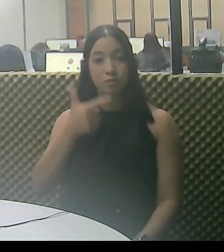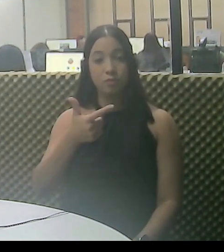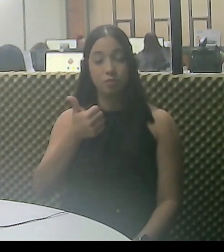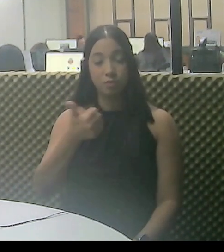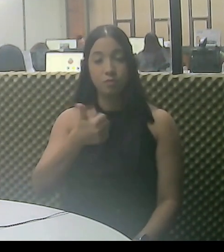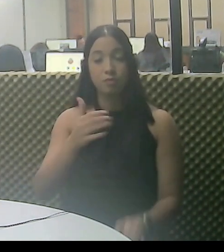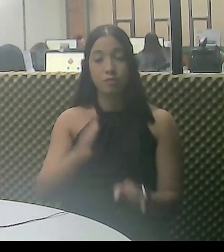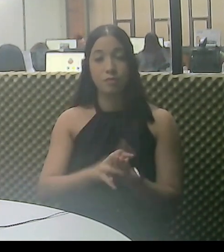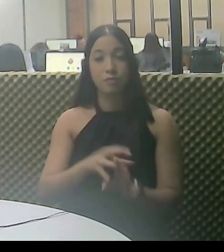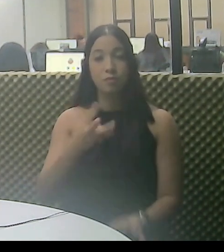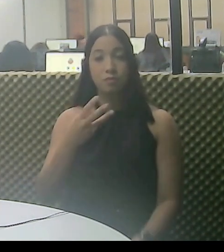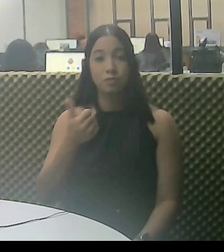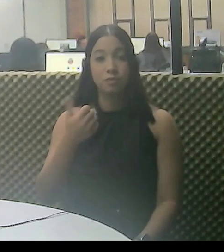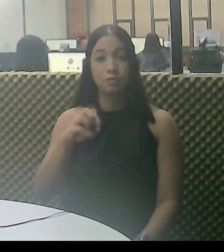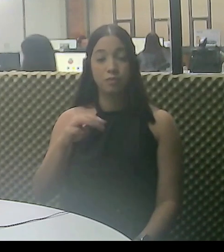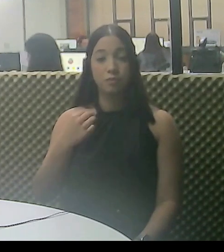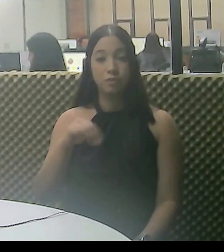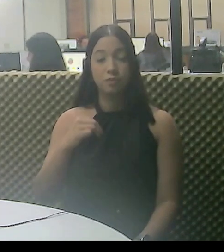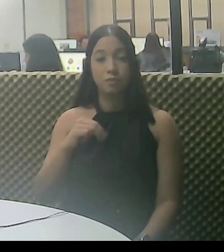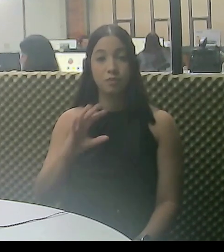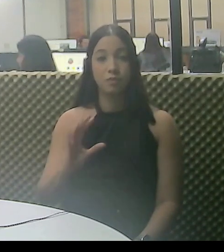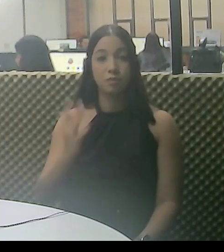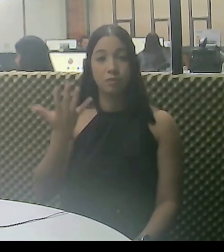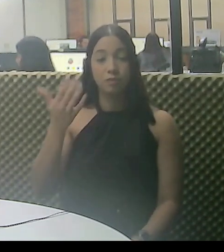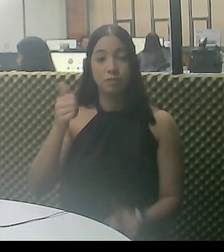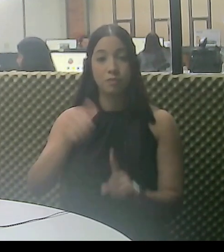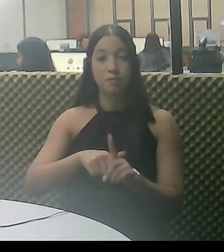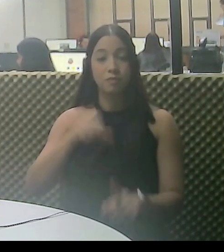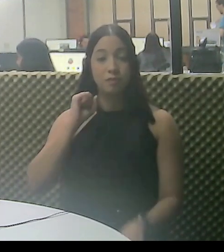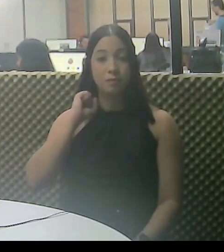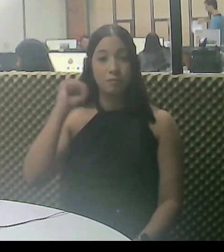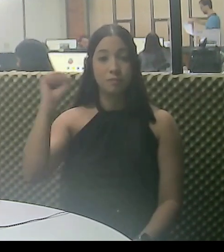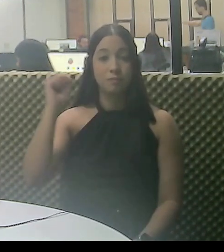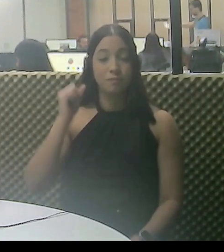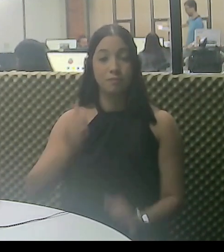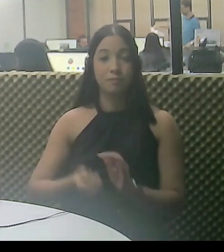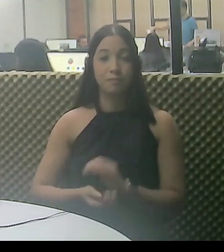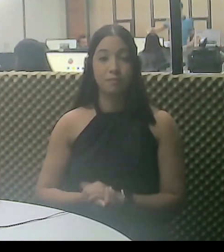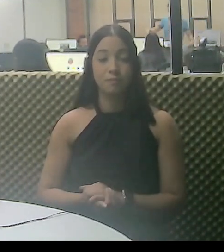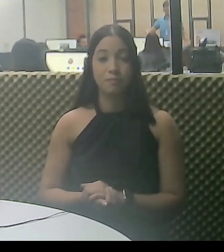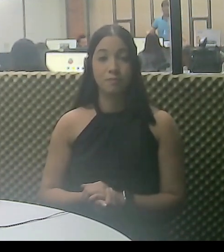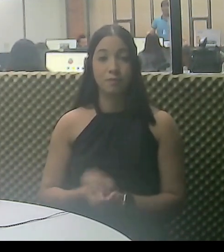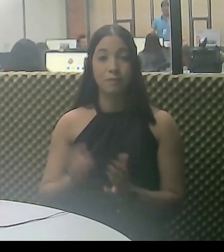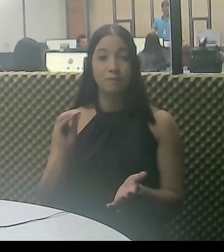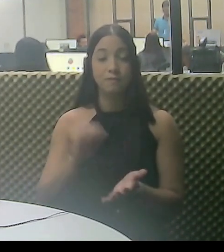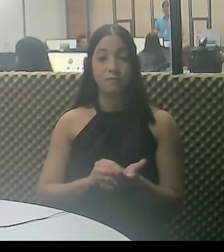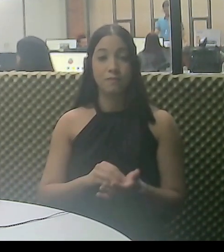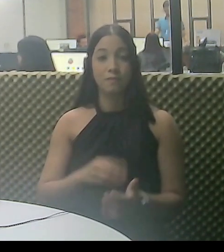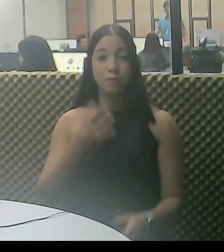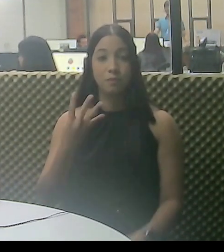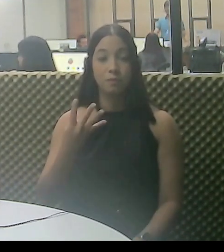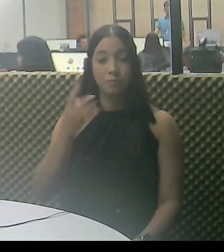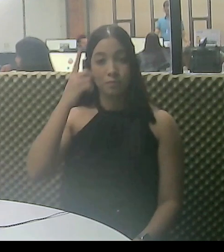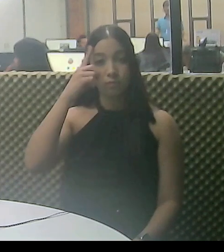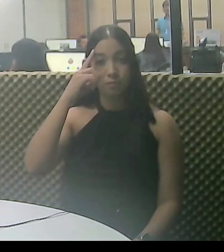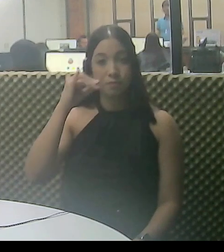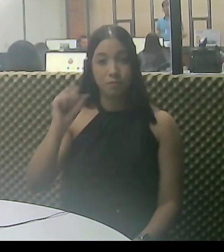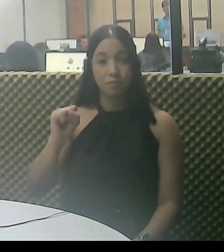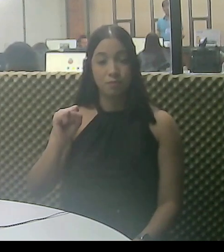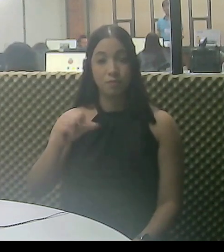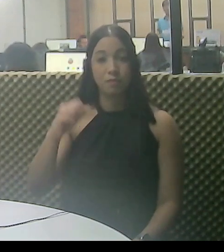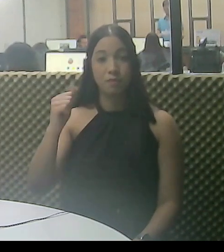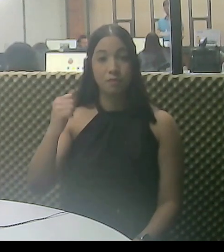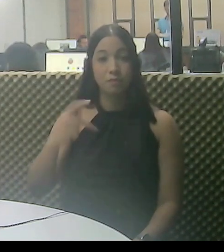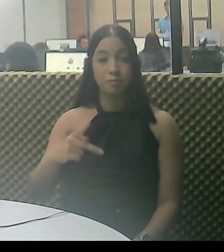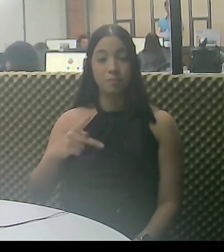março, já concorre ao sorteio que ocorrerá no mês de abril. Faltam apenas 4 dias para os